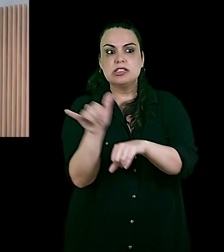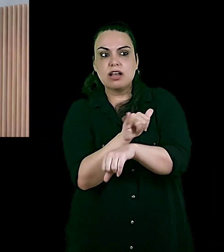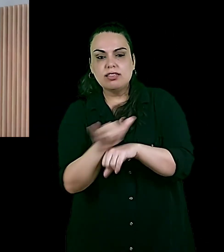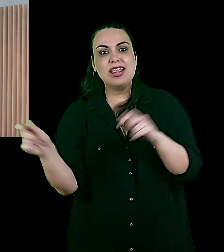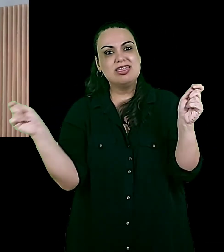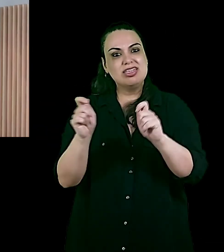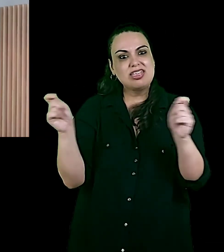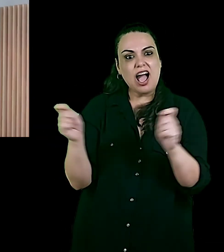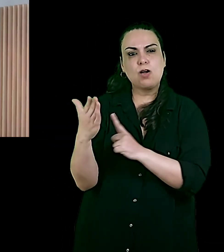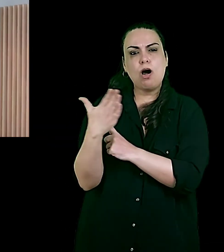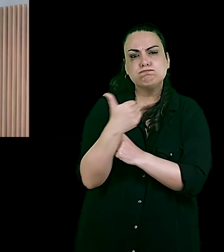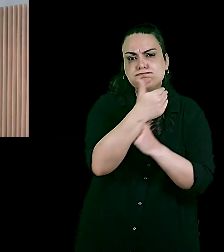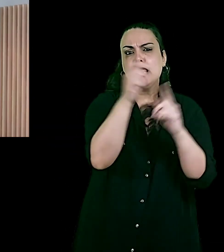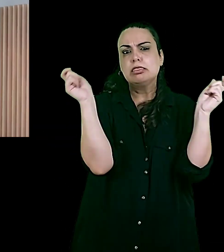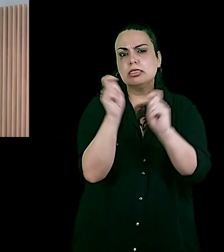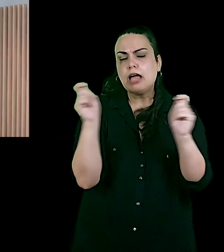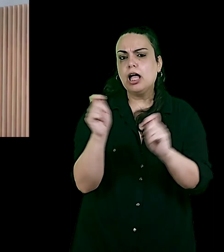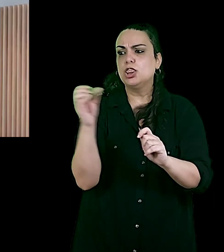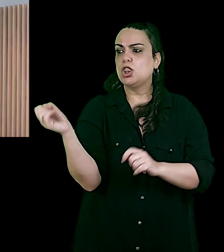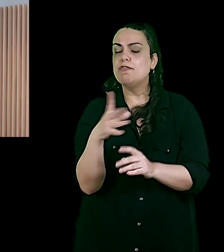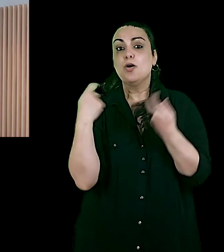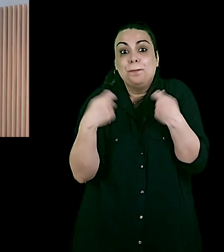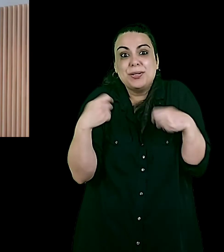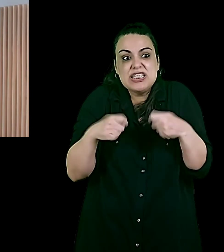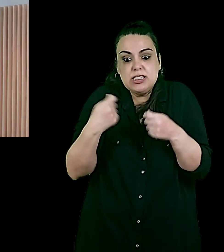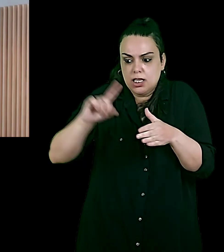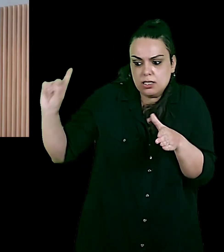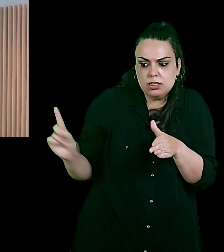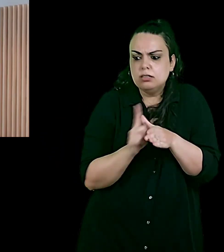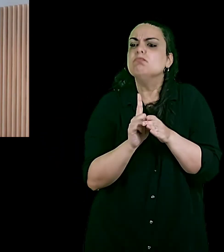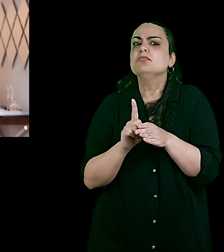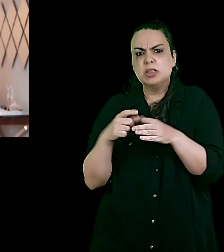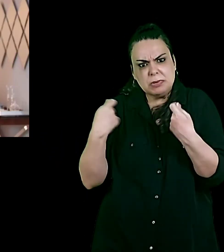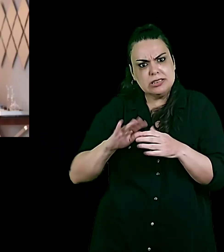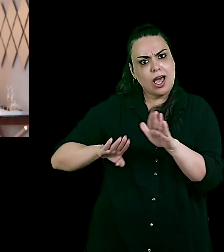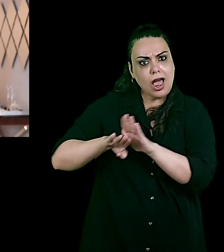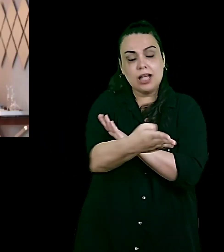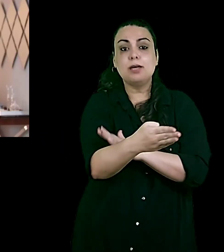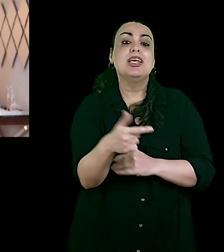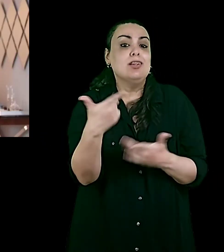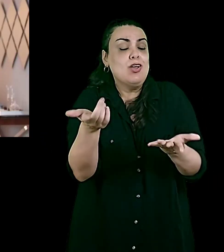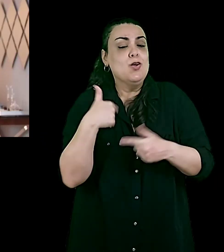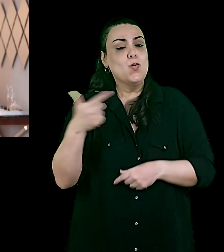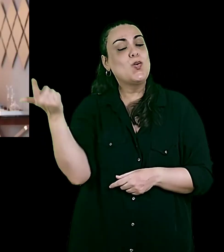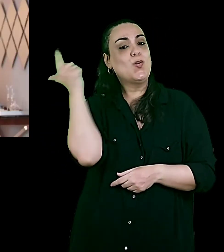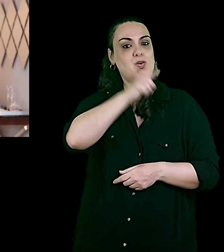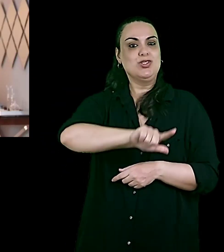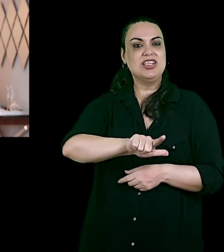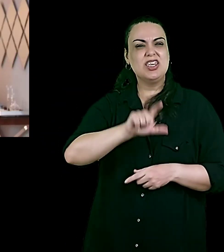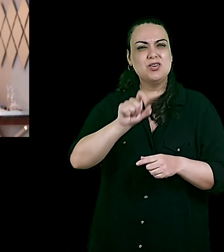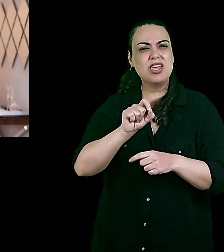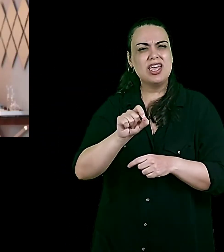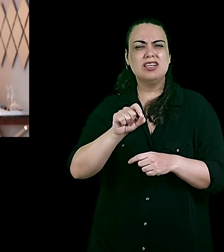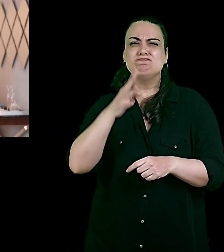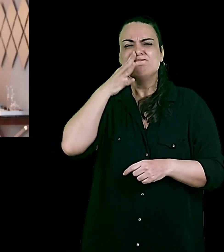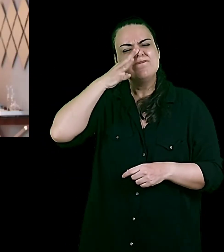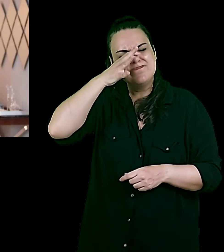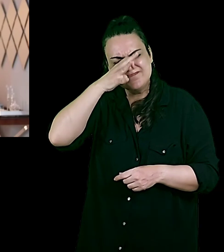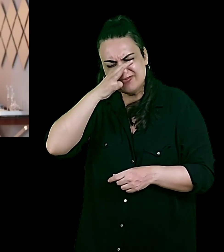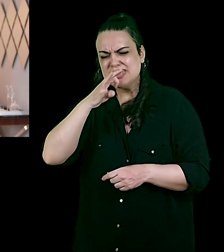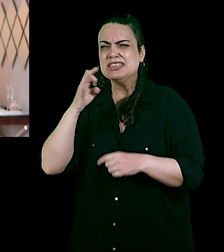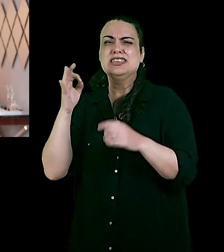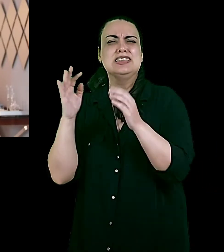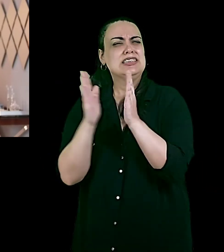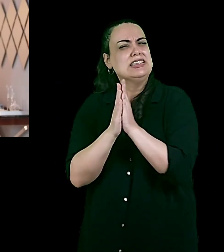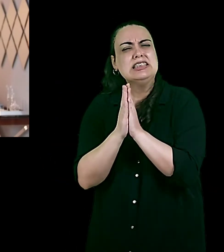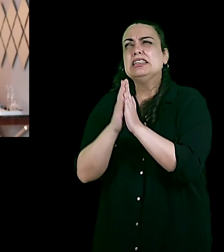que, uma vez que eu estou na condição de influenciar pela palavra, eu precisava ser inserida, eu só consegui isso com oração. E só consegui isso insistindo, dizendo,